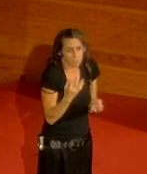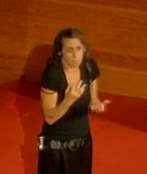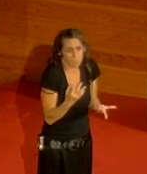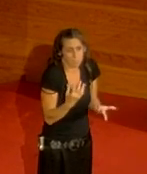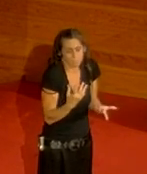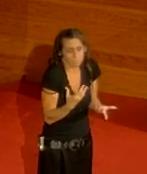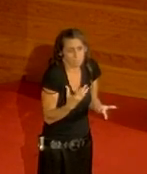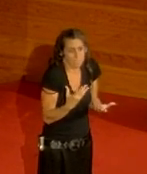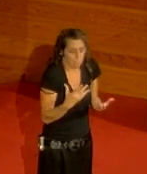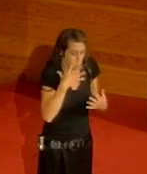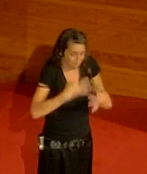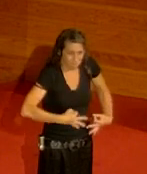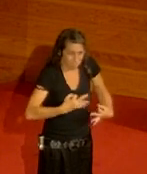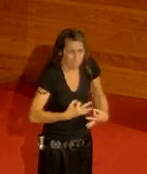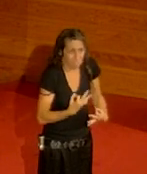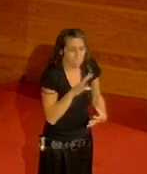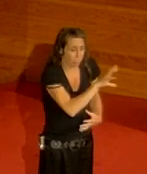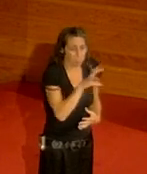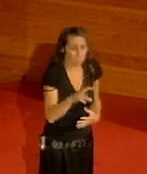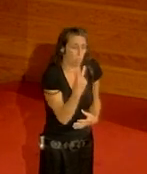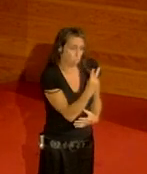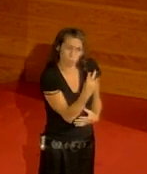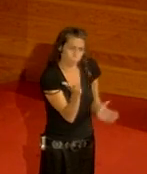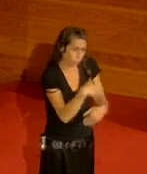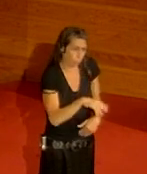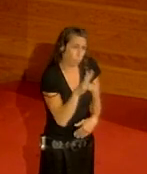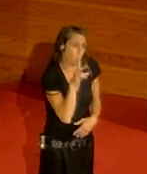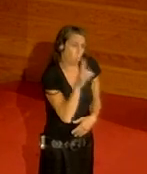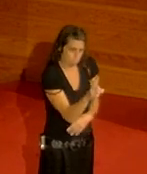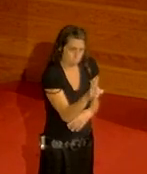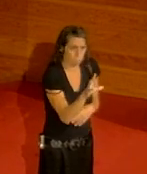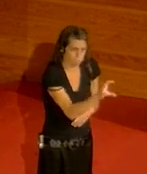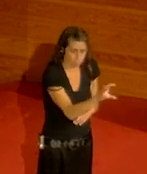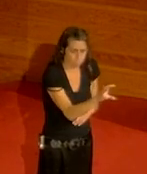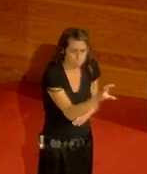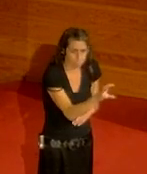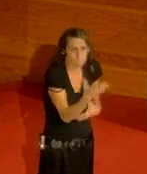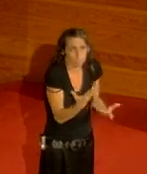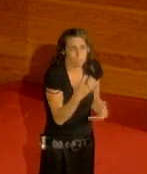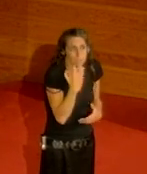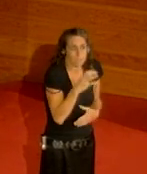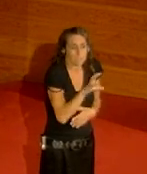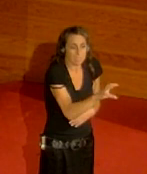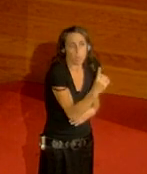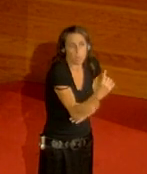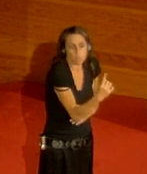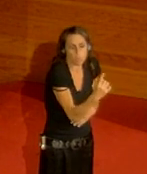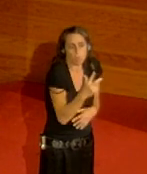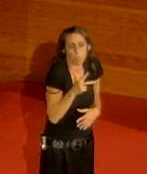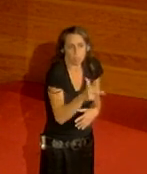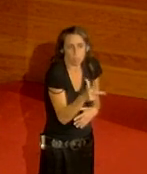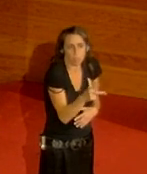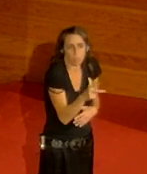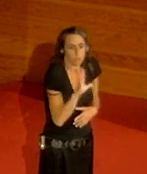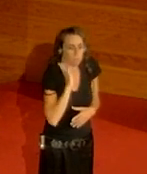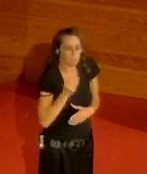un estado lo que ahora lo que hay que ver es como ese un estado que tipo de derechos pueden conseguir